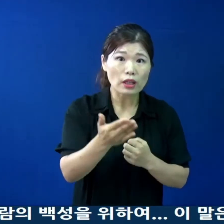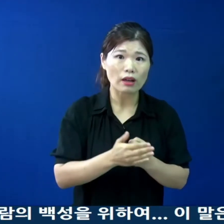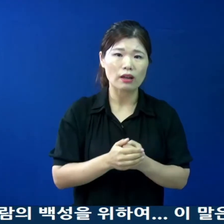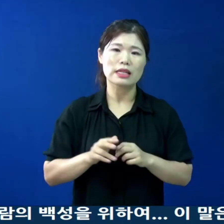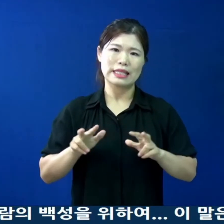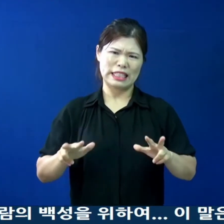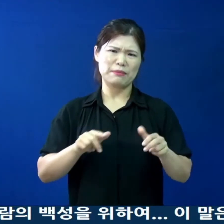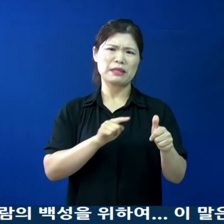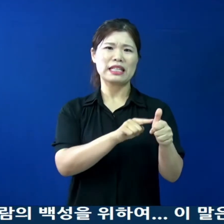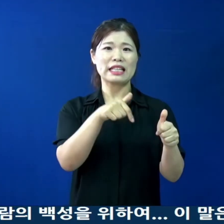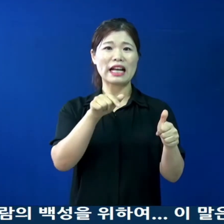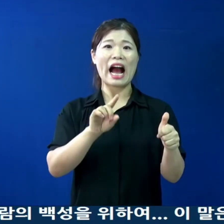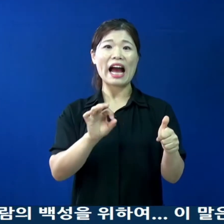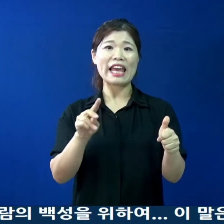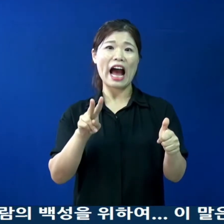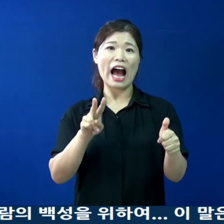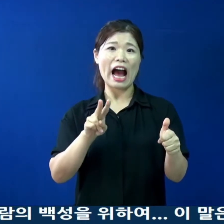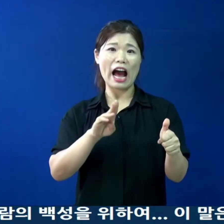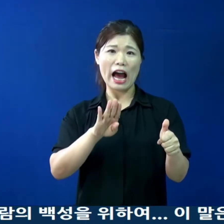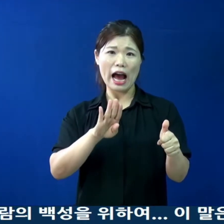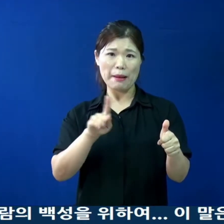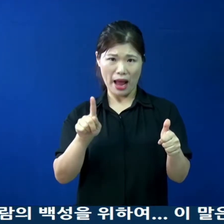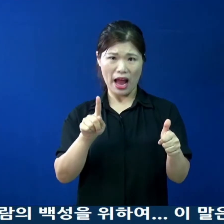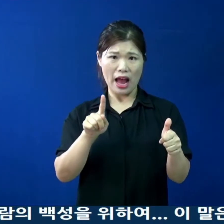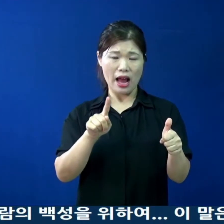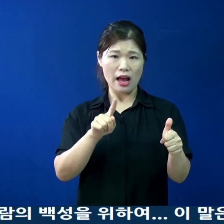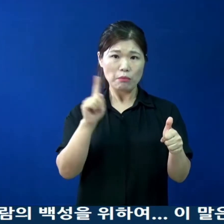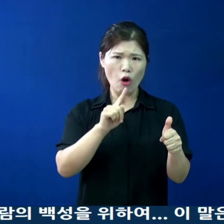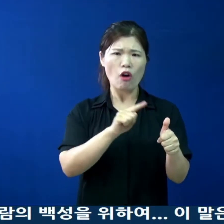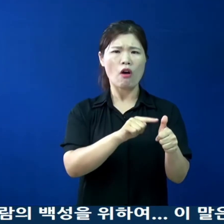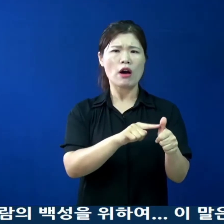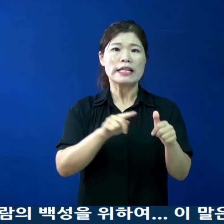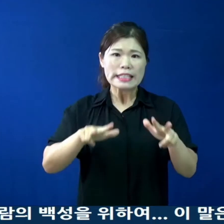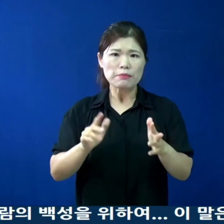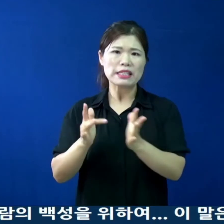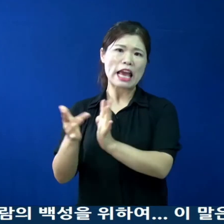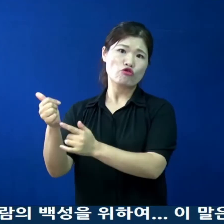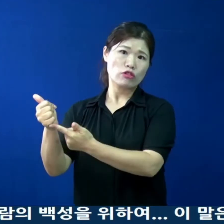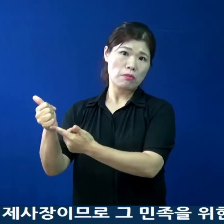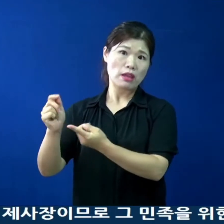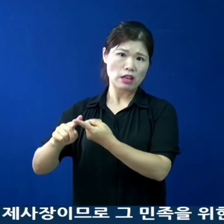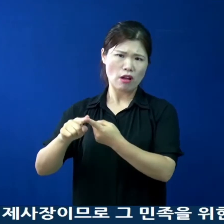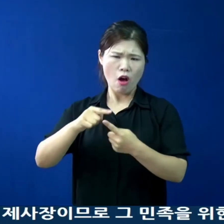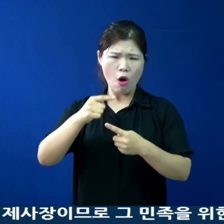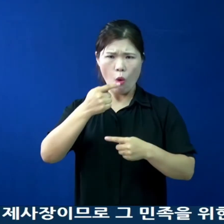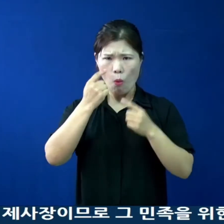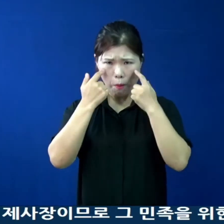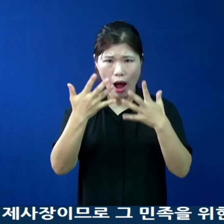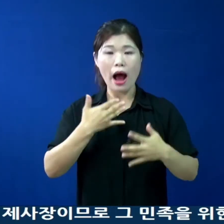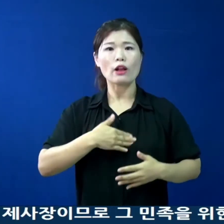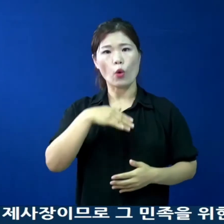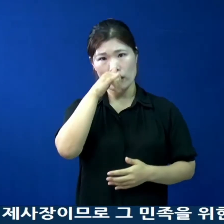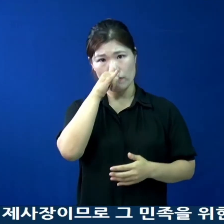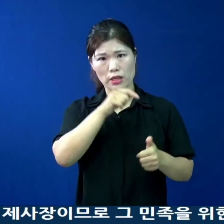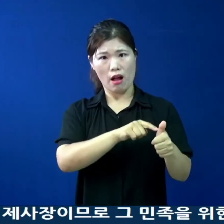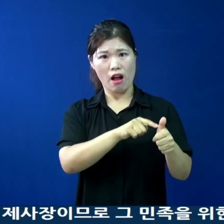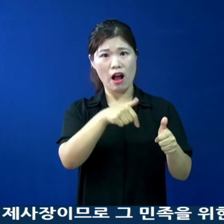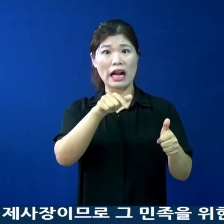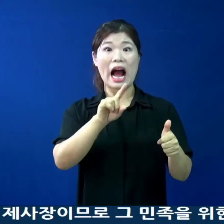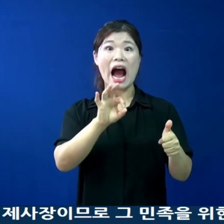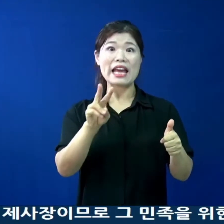지금 가야바는 예수님에 대해서 정확하게 말을 하고 있습니다. 이것은 가야바가 스스로 말한 것이